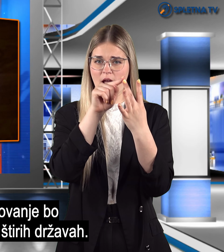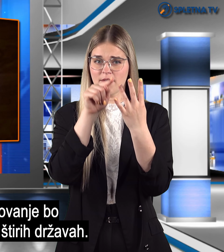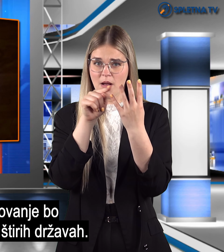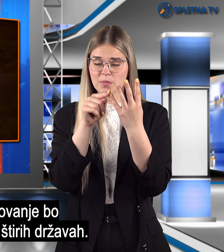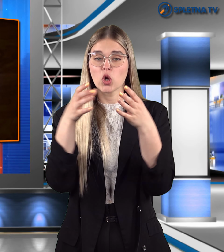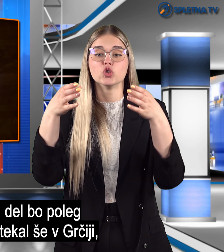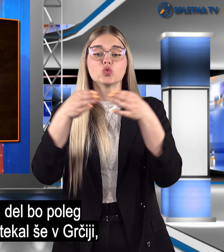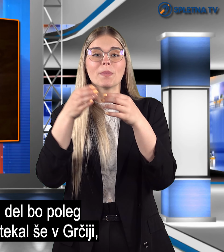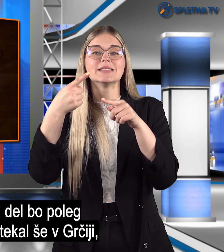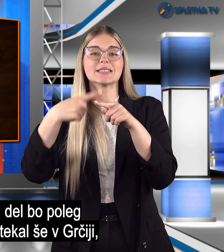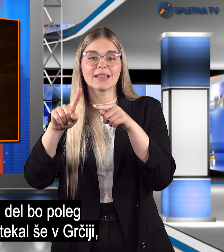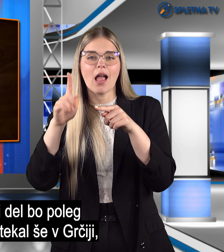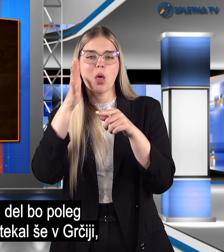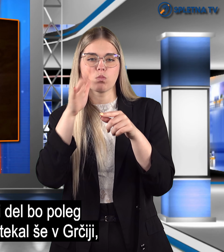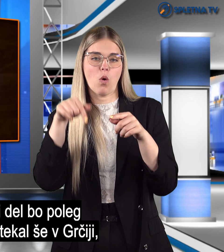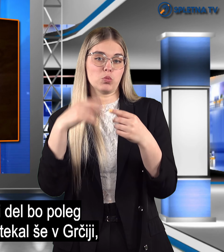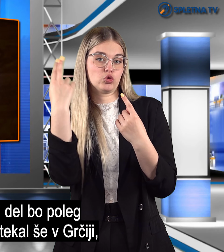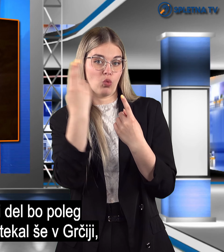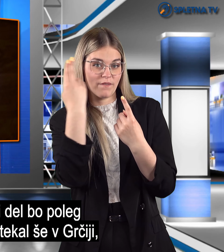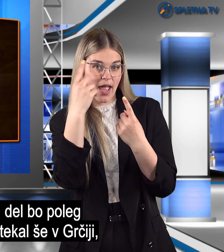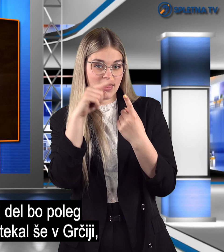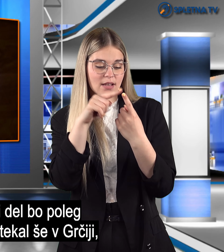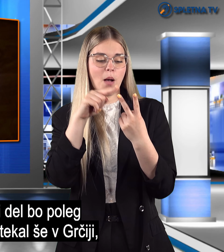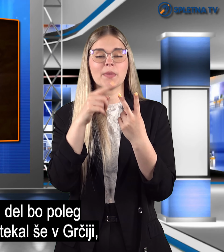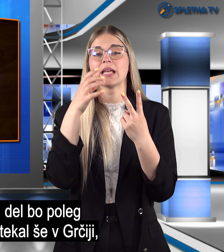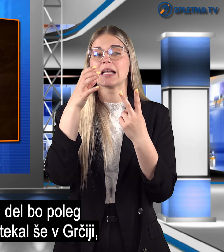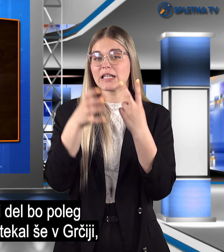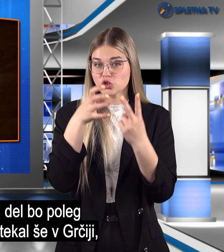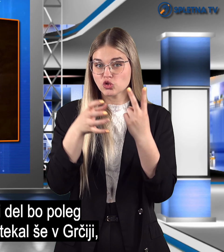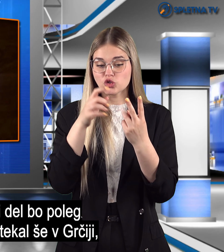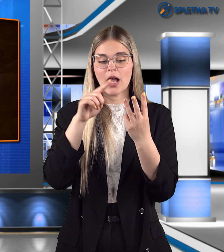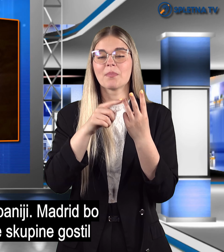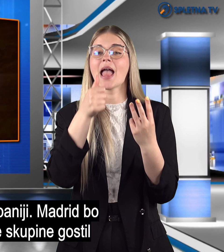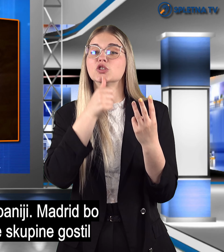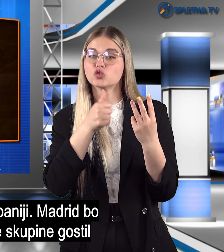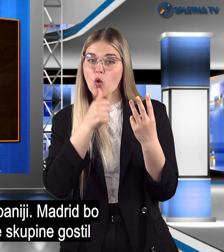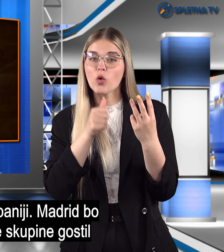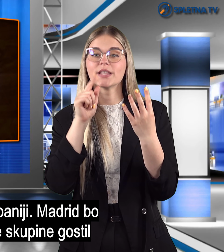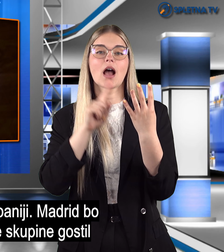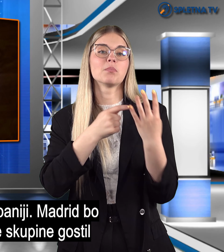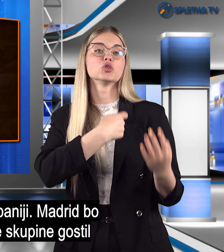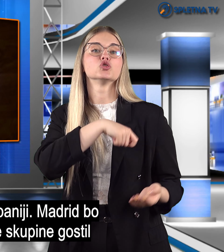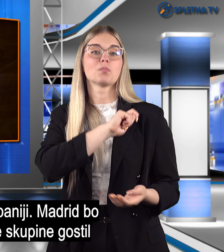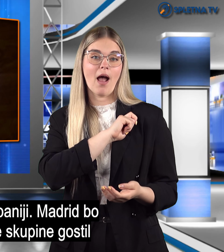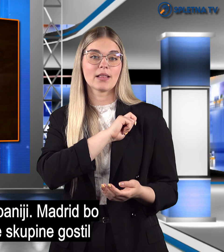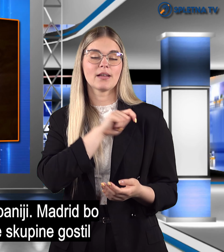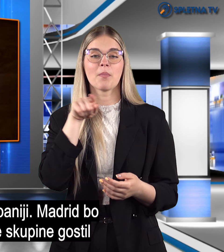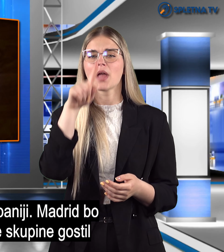državah. Skupinski del bo poleg Slovenije potekal še v Grčiji, Estoniji in Španiji. Madrid